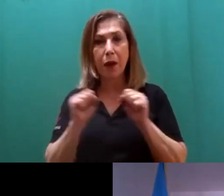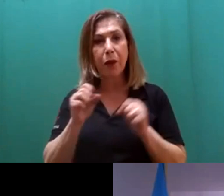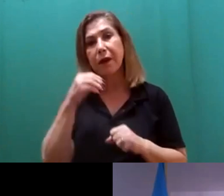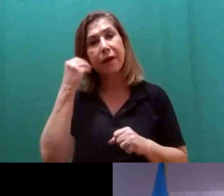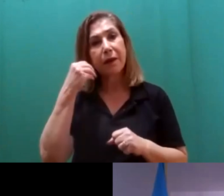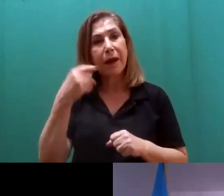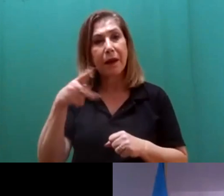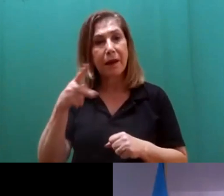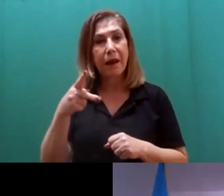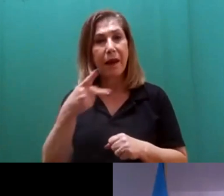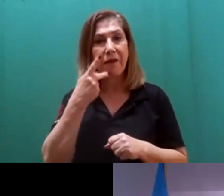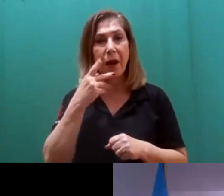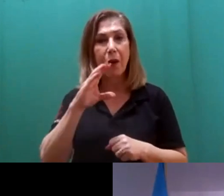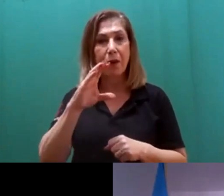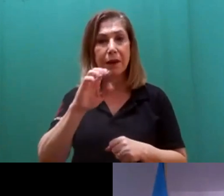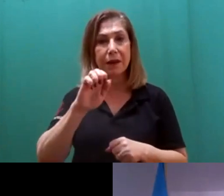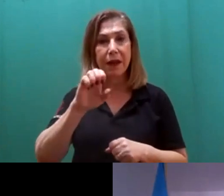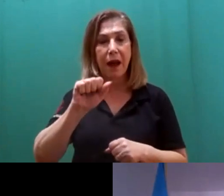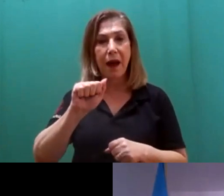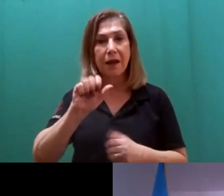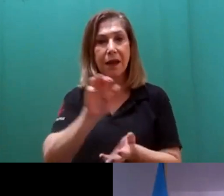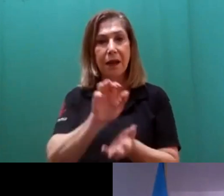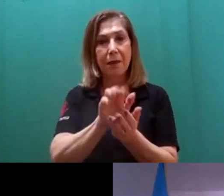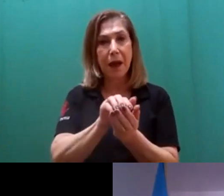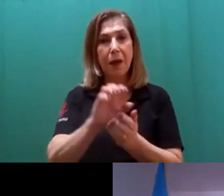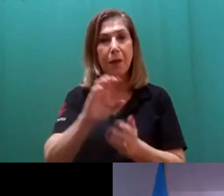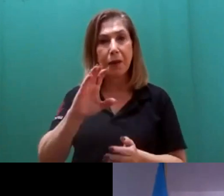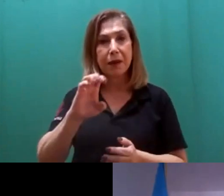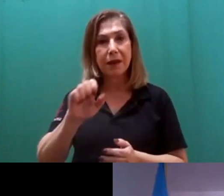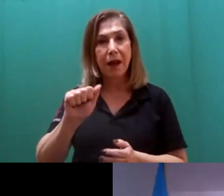da SEASA Pernambuco para a fabricação de